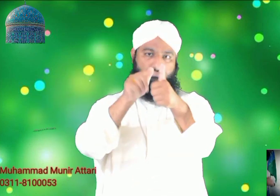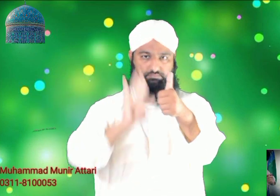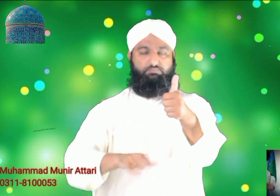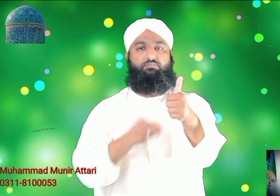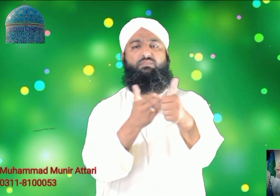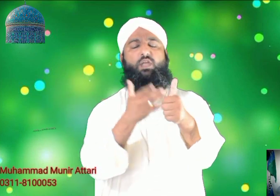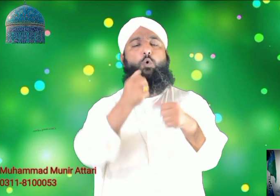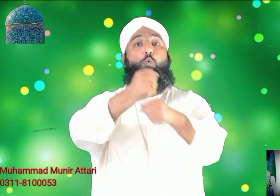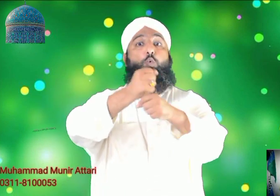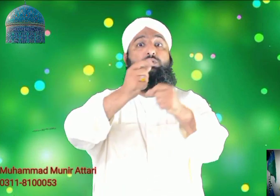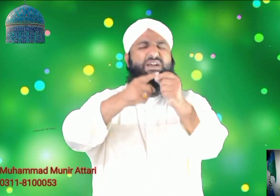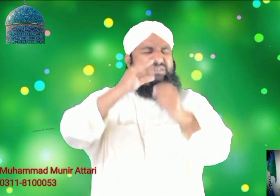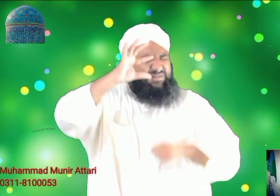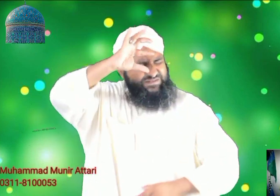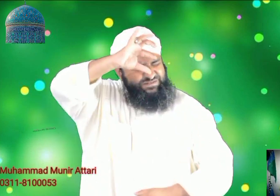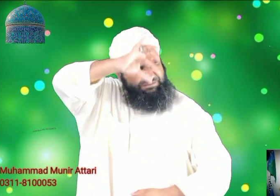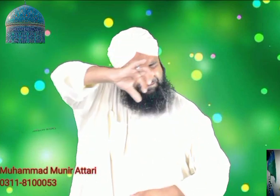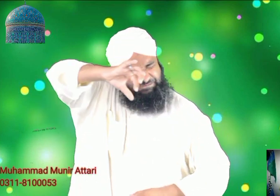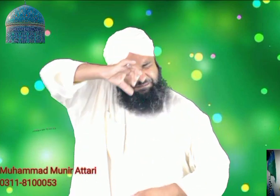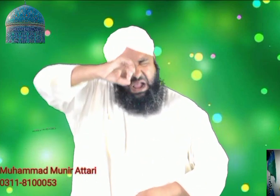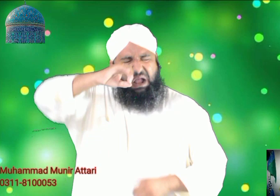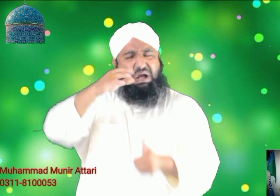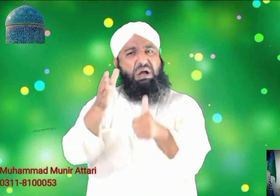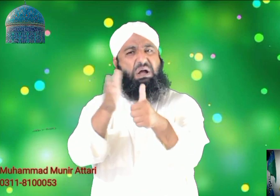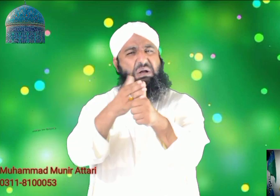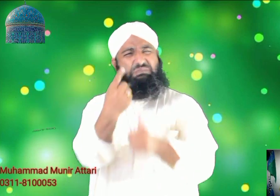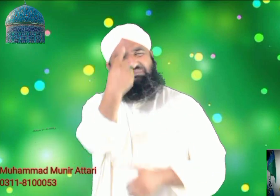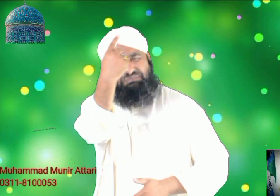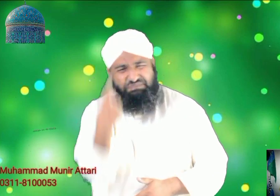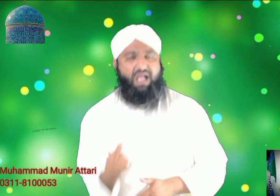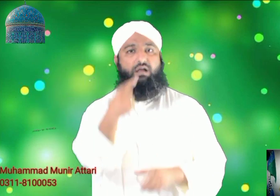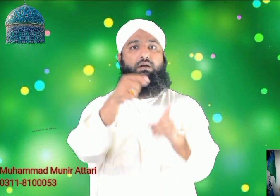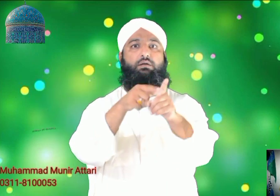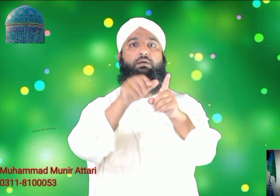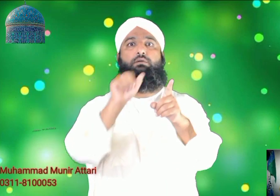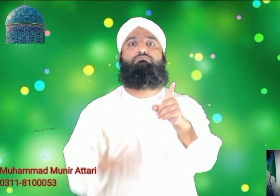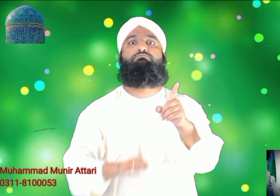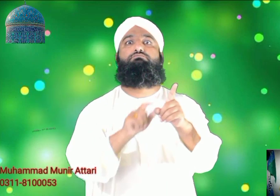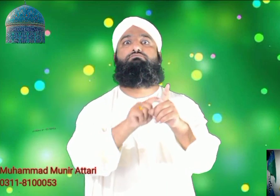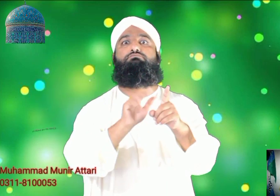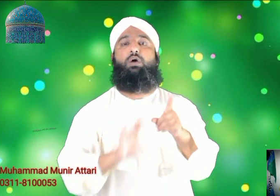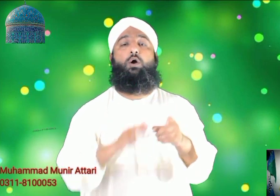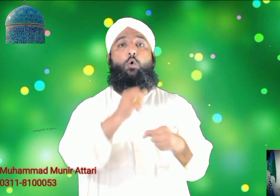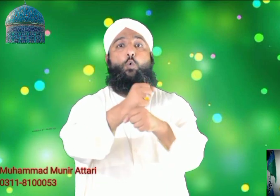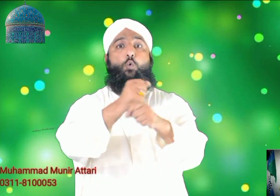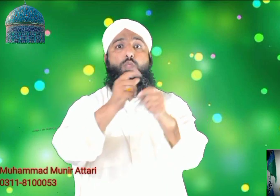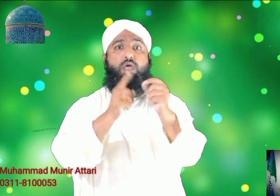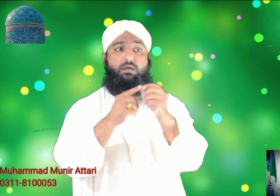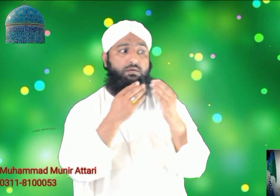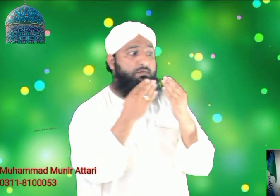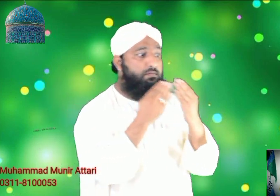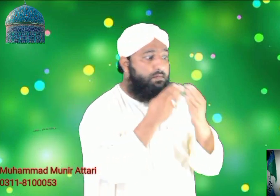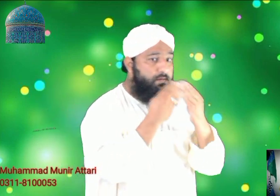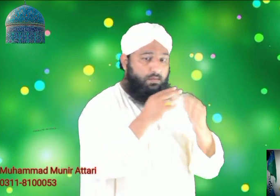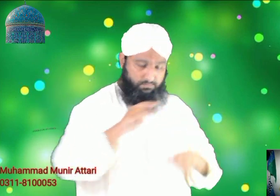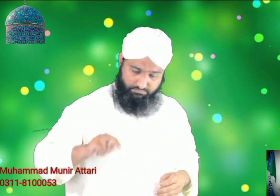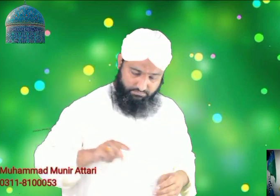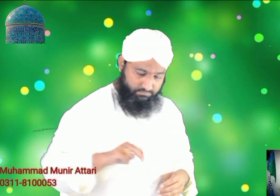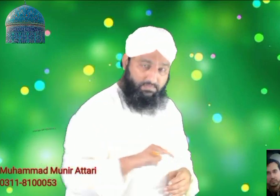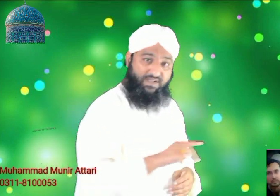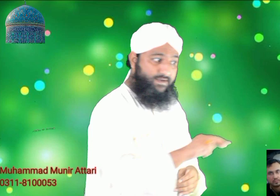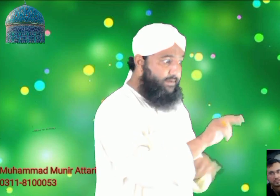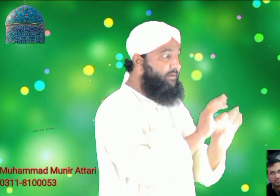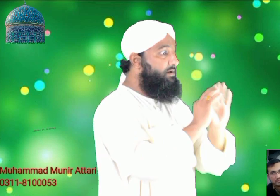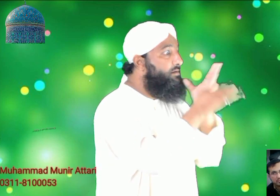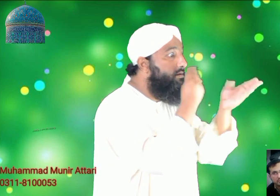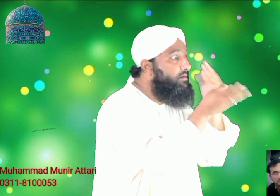سب سے بڑے مفتی تھے. شاید ہم میں سے بہت سو کو نہیں پتا, آپ مدرسے میں جاتے بھی تھے اور بعد میں مدرسہ پڑھاتے بھی